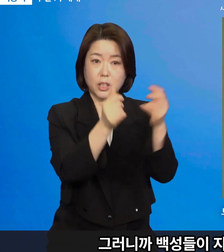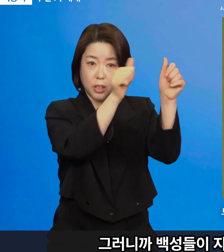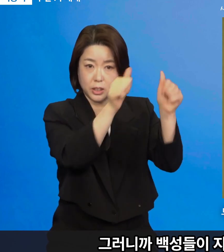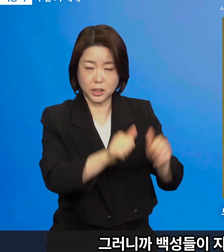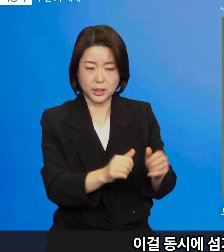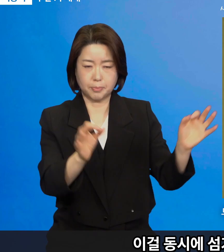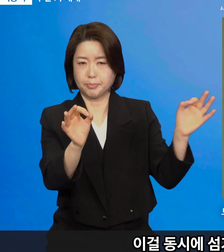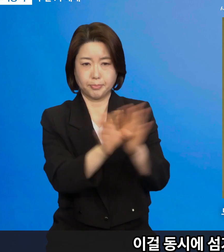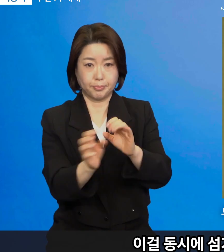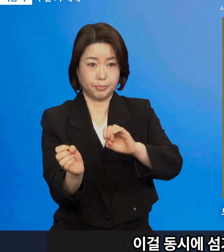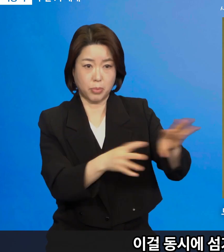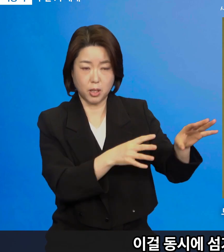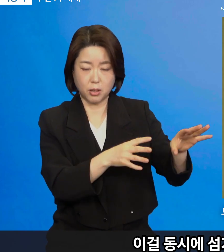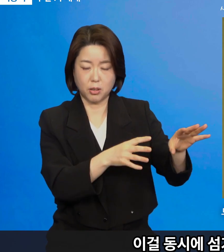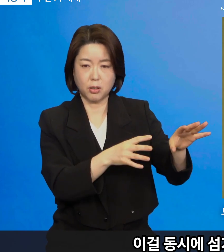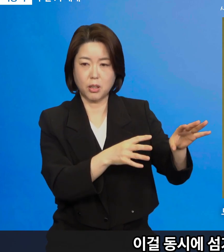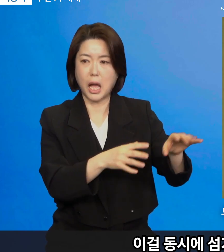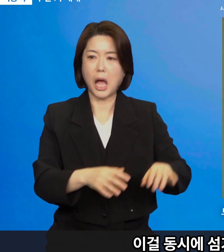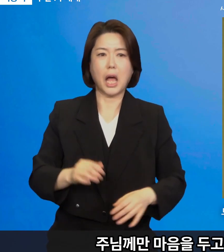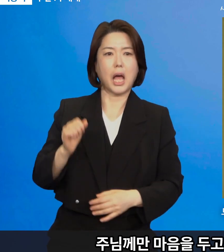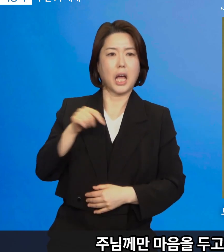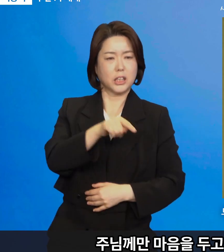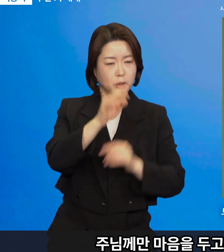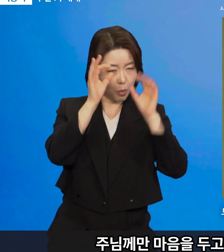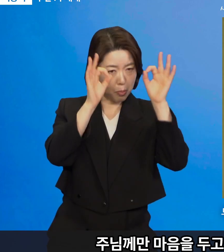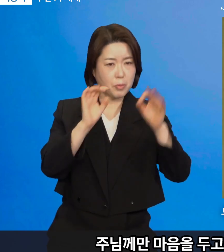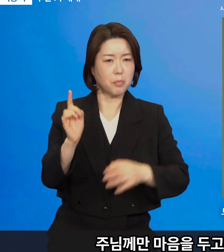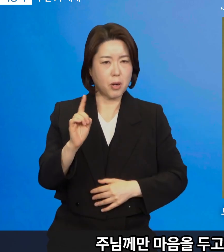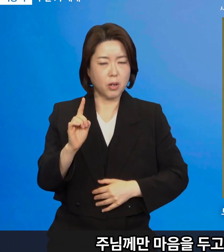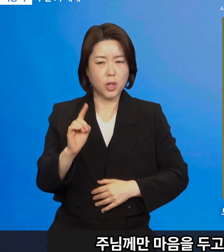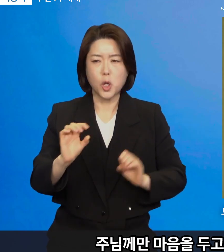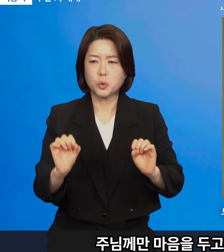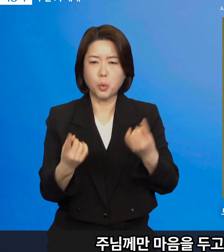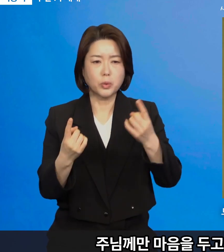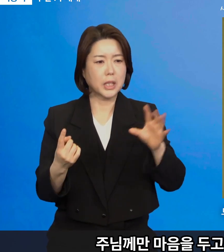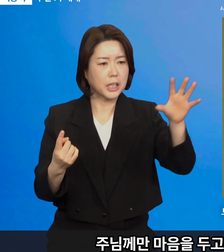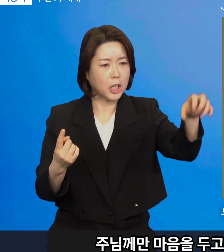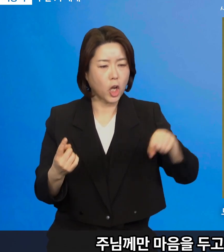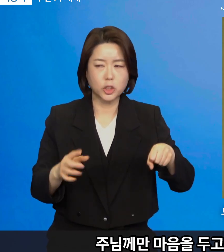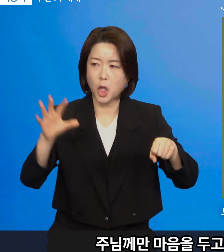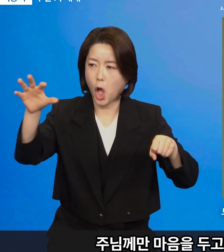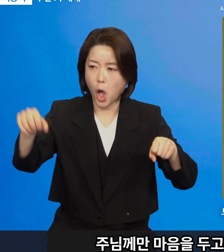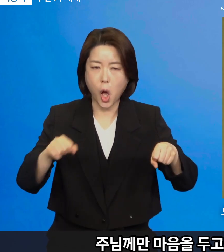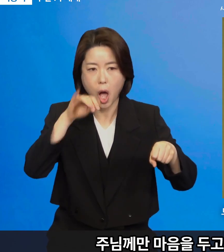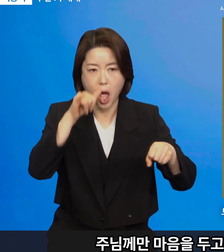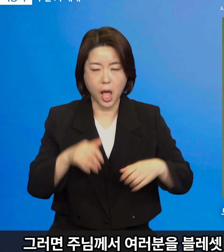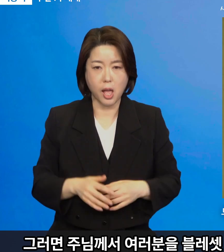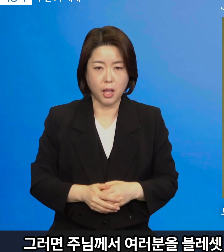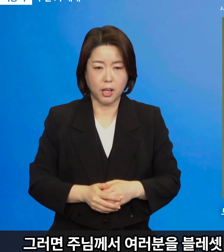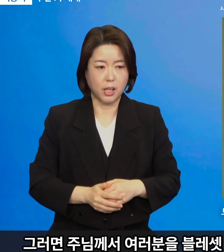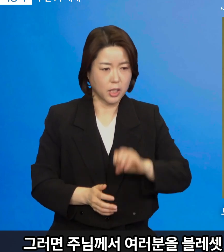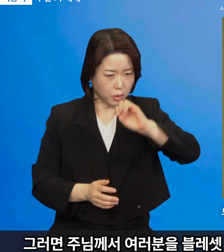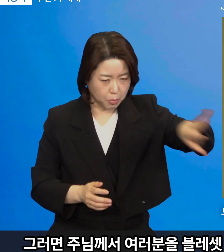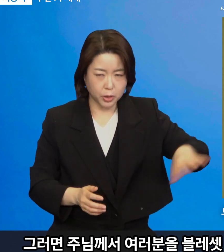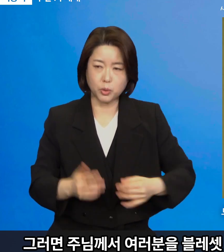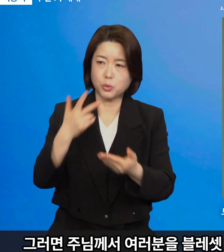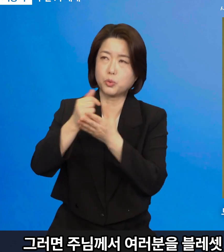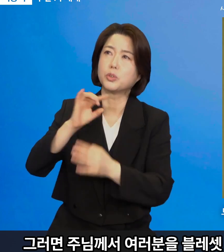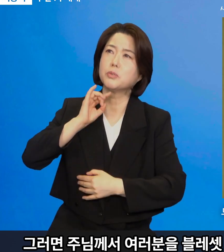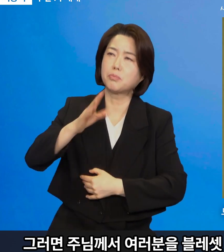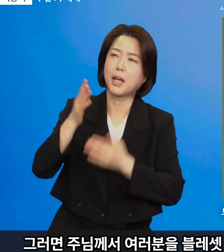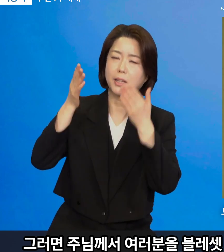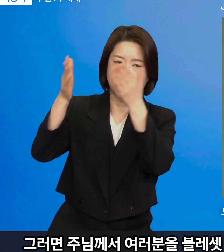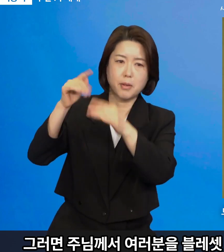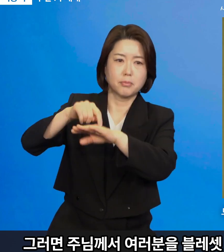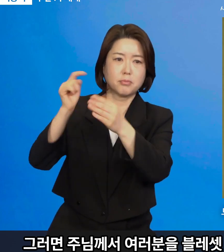뭐하고 있었어요? 이걸 동시에 섬기고 있었습니다. 주님께만 마음을 두고 그분만을 섬기십시오. 그러면 주님께서 여러분의